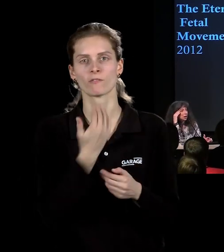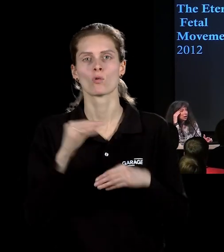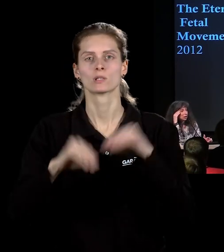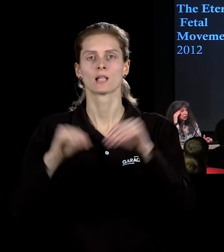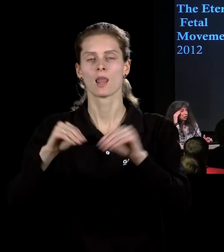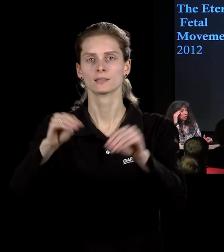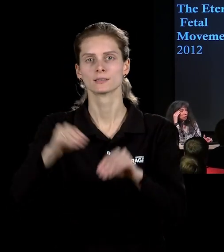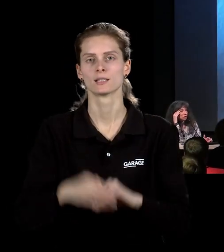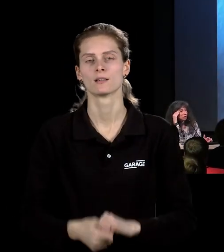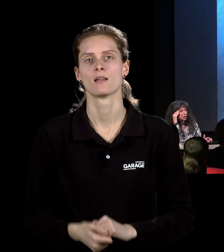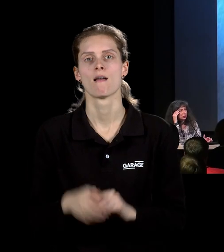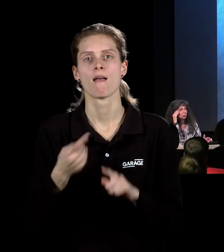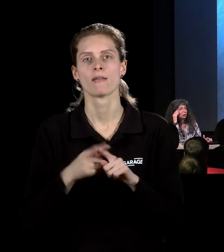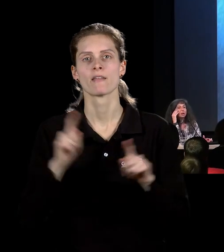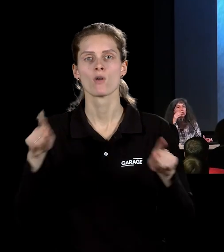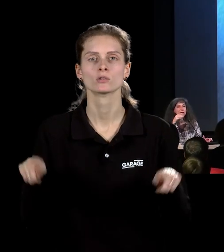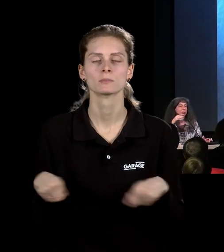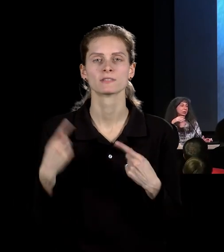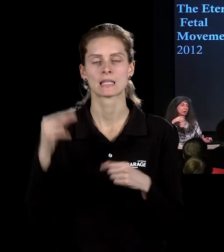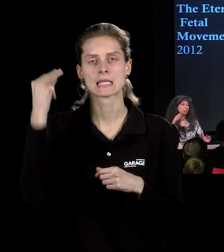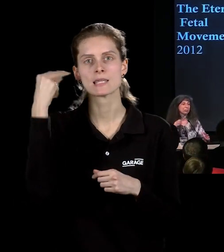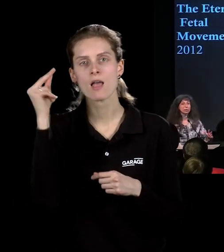инсталляций, это воспроизведение такого